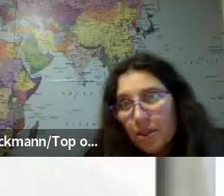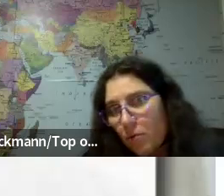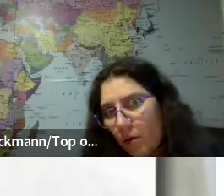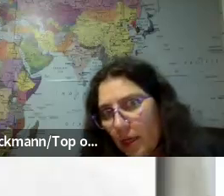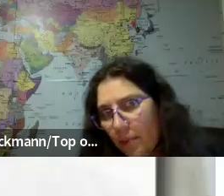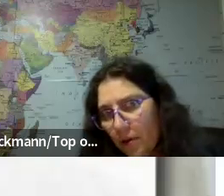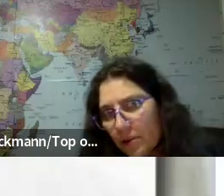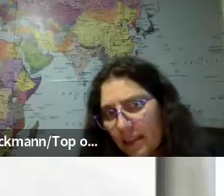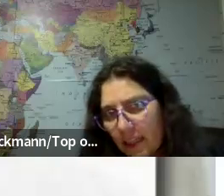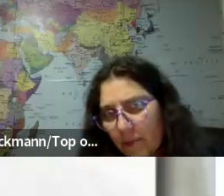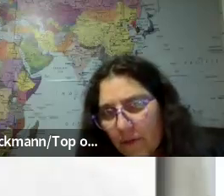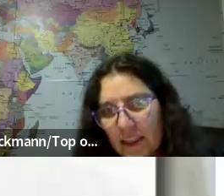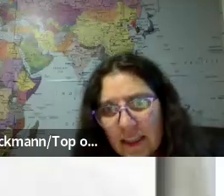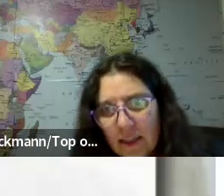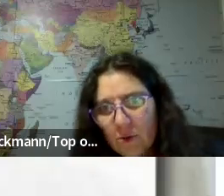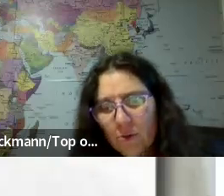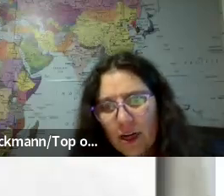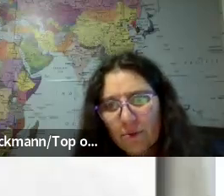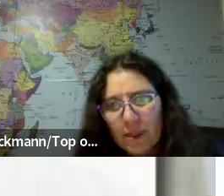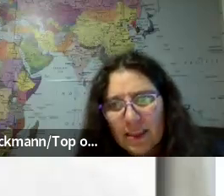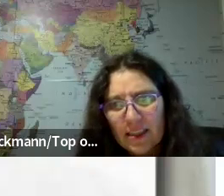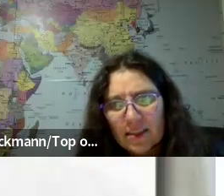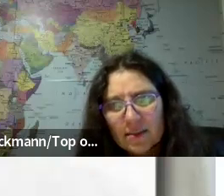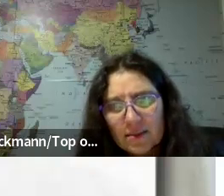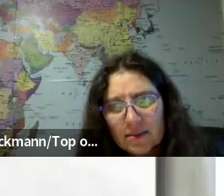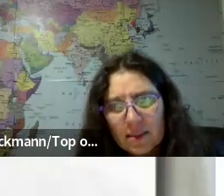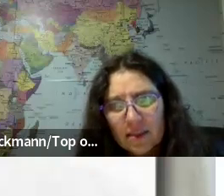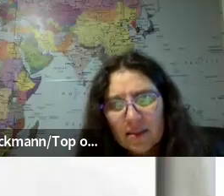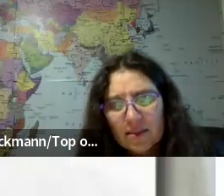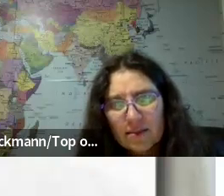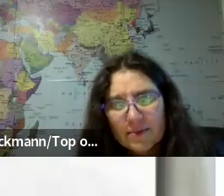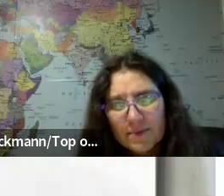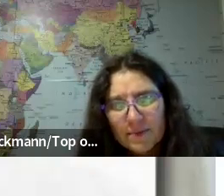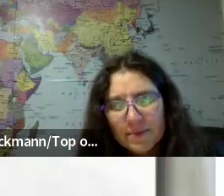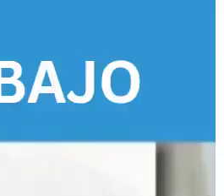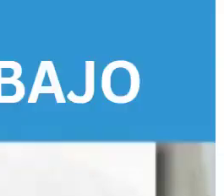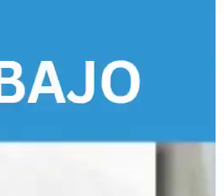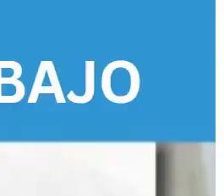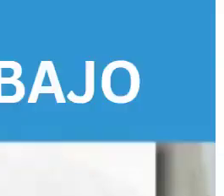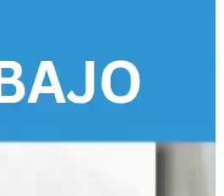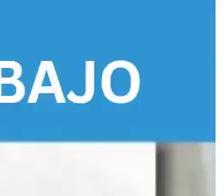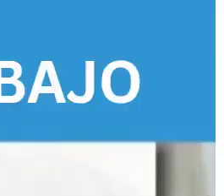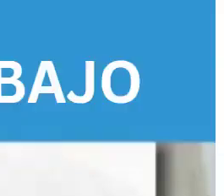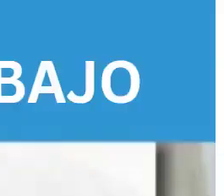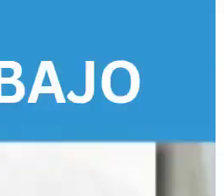superficie, porque tengo unas huellas podotáctiles, pero fíjense que tengo como una alfombrita ahí. Antes. Tiene una superficie lisa.